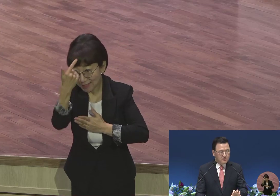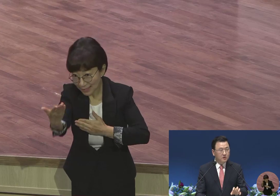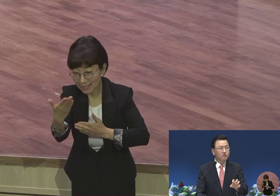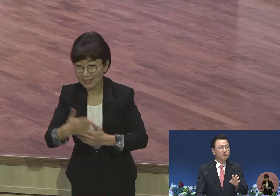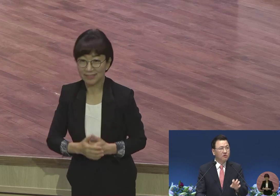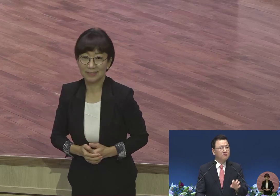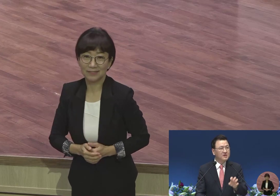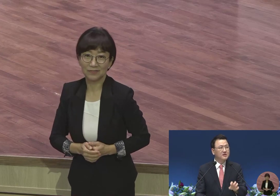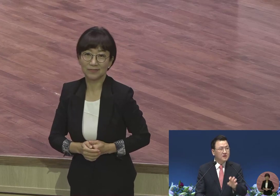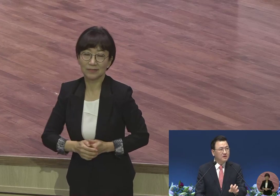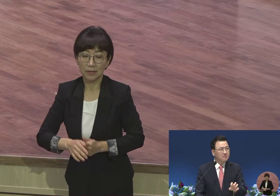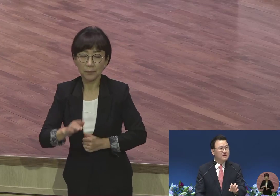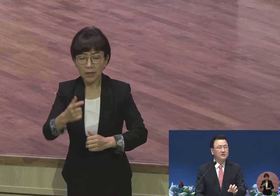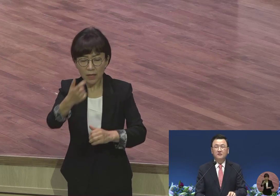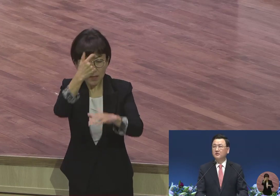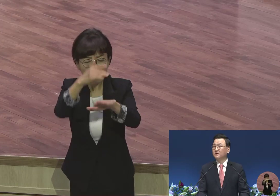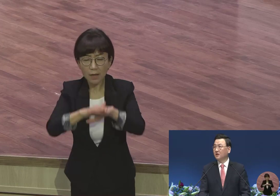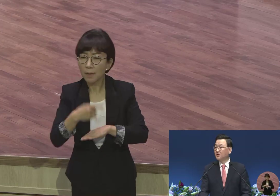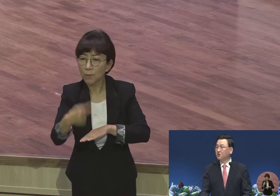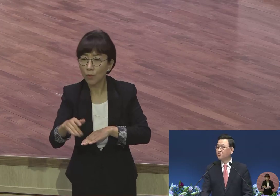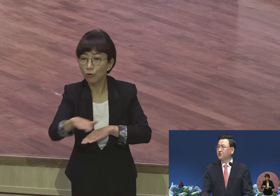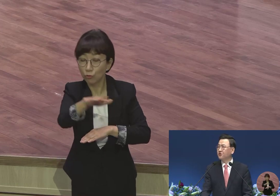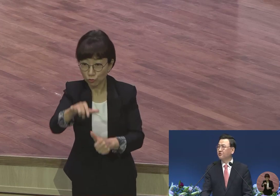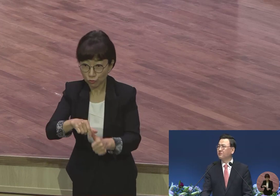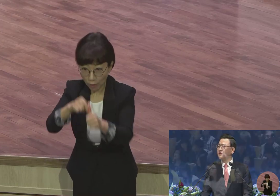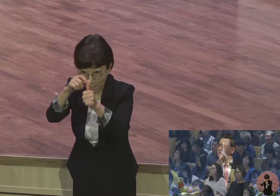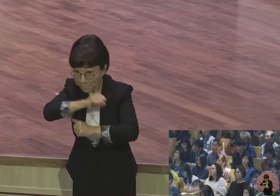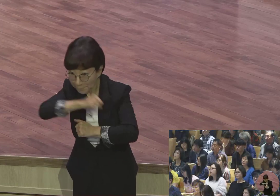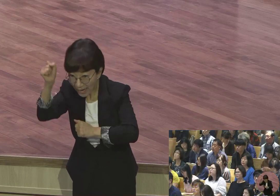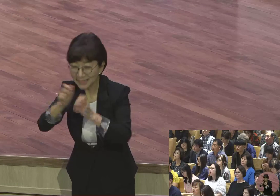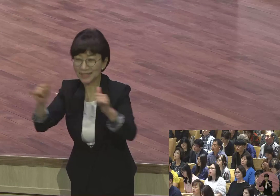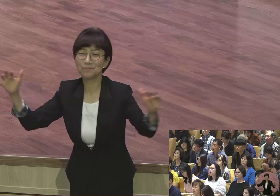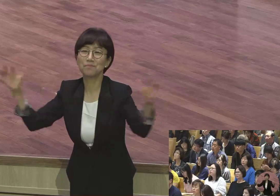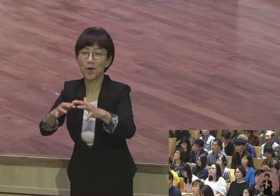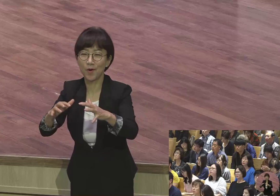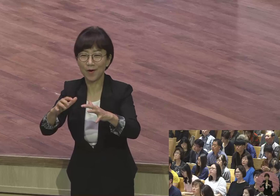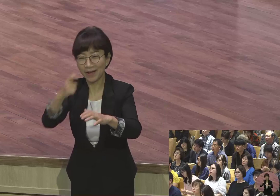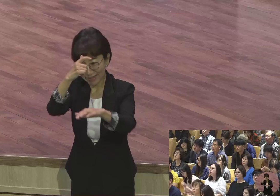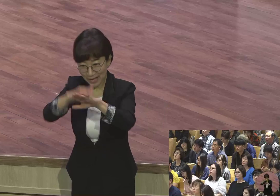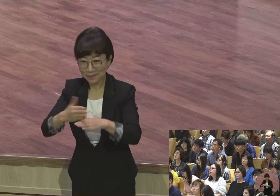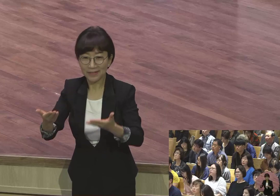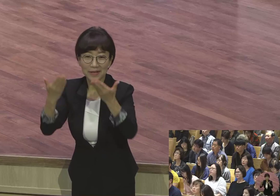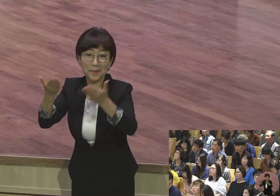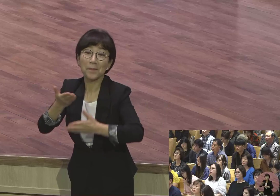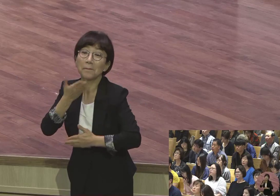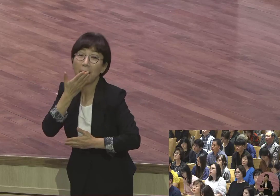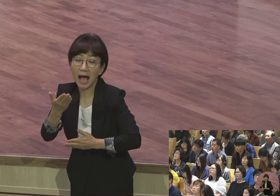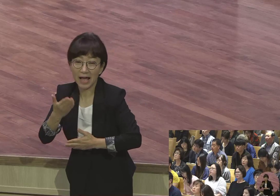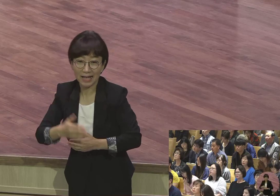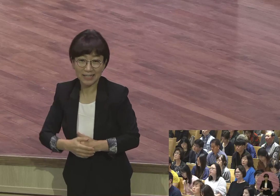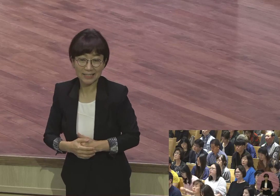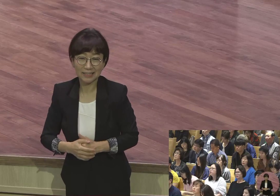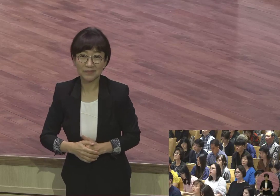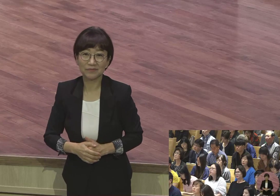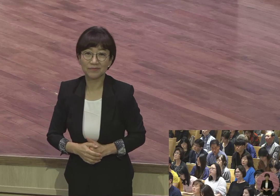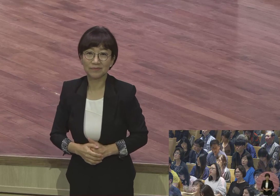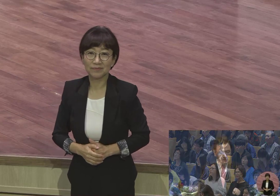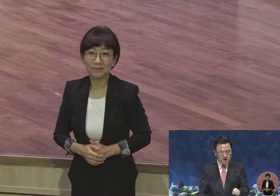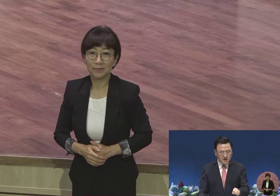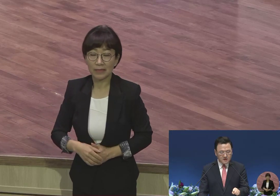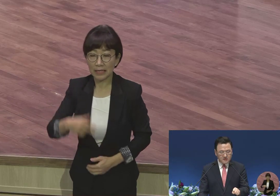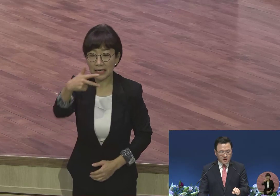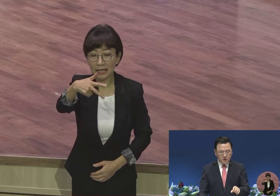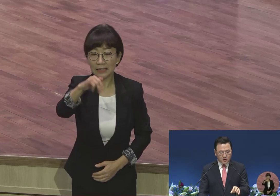예배는 구원받은 사람만 예배 드릴 수 있어요. 그런데 성경은 진리로 예배할지 이렇게 말하고 있어요.